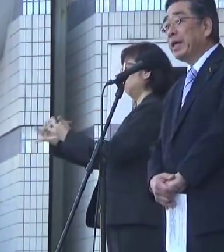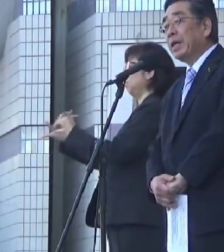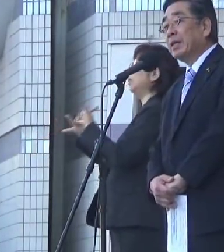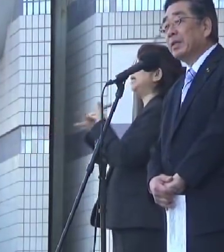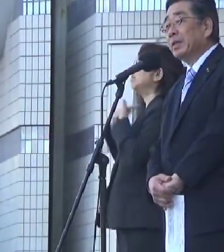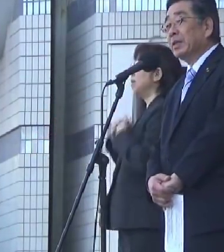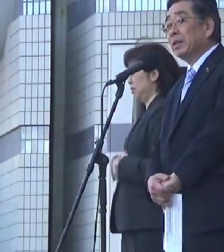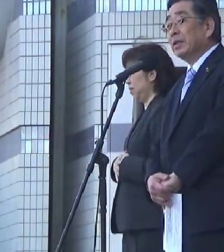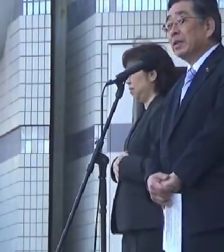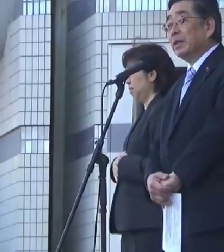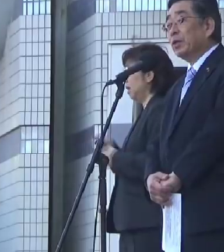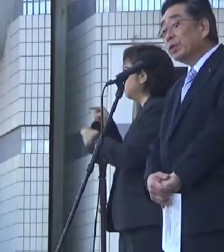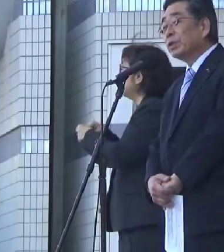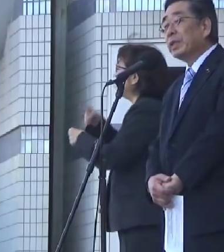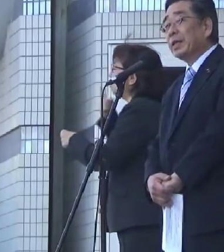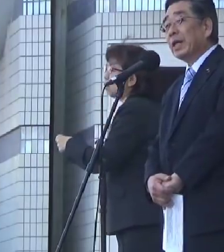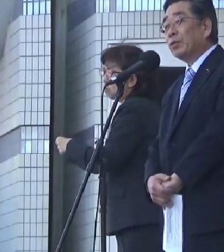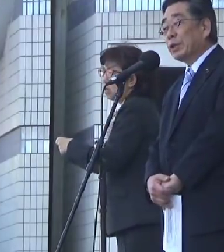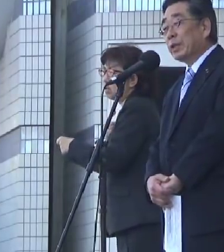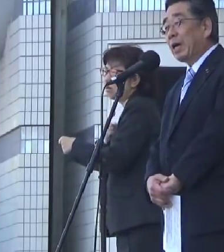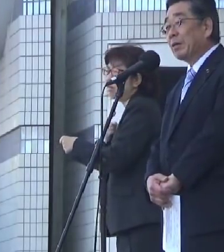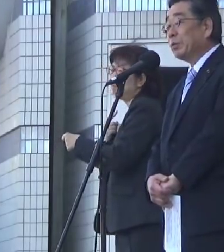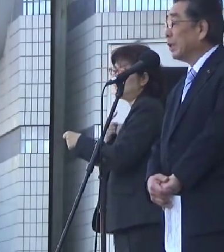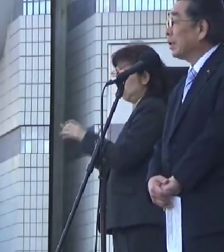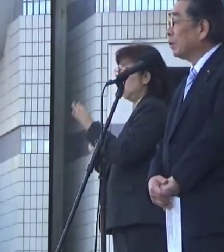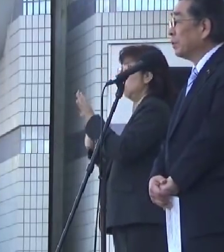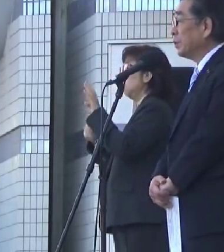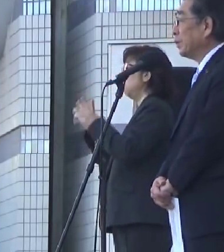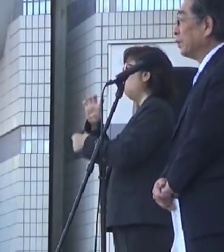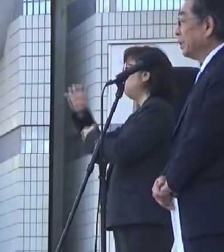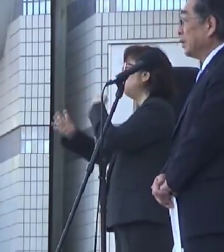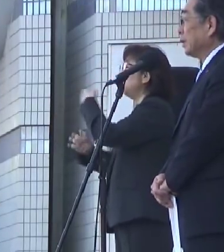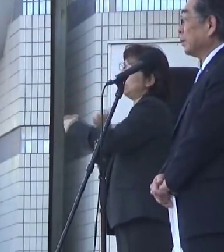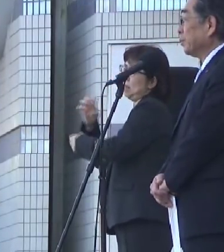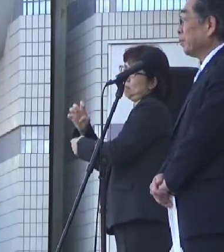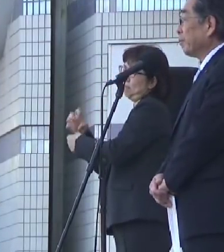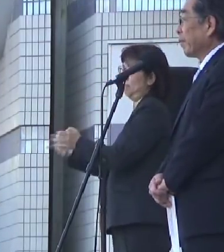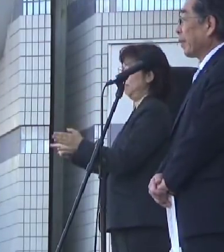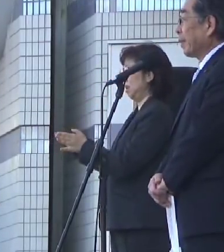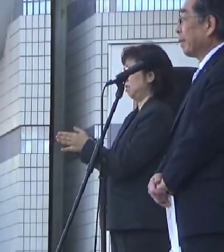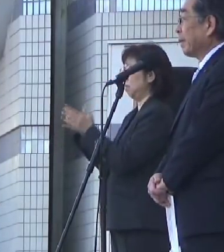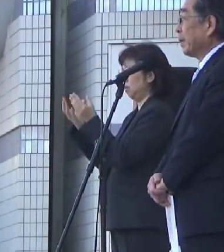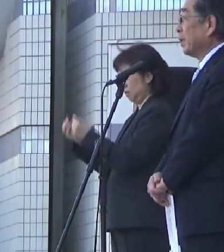28日で40歳になりました。皆さんご存知のように